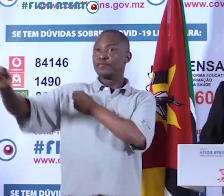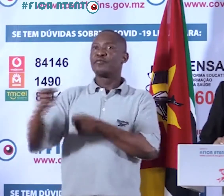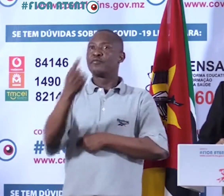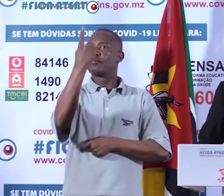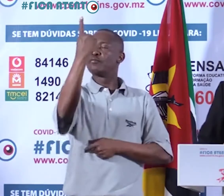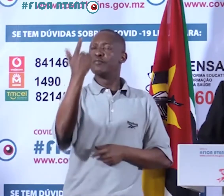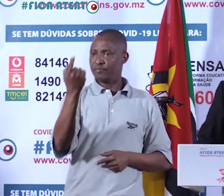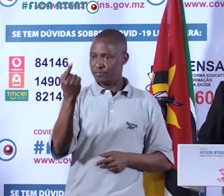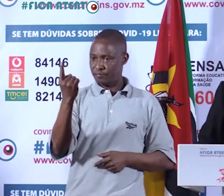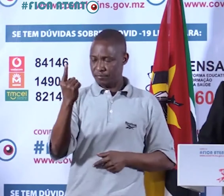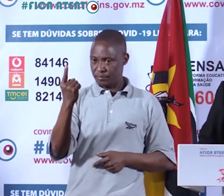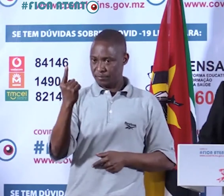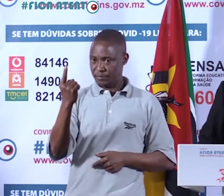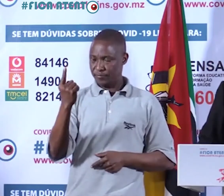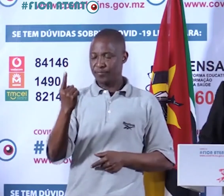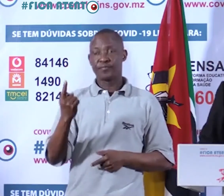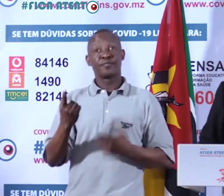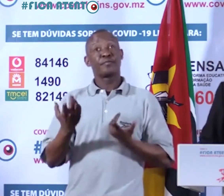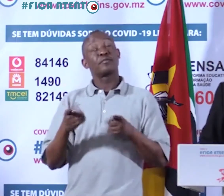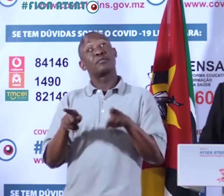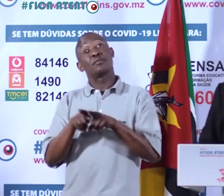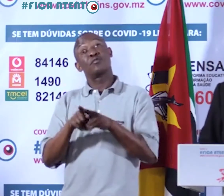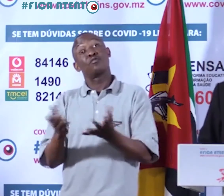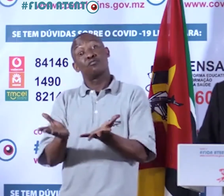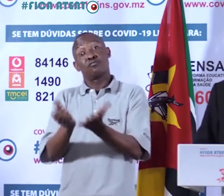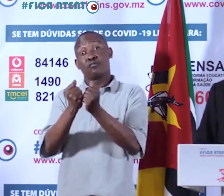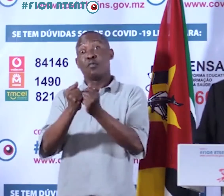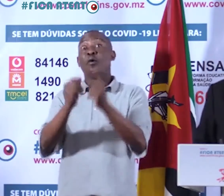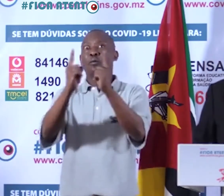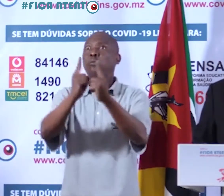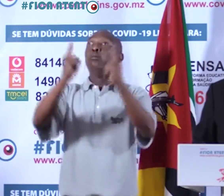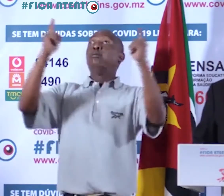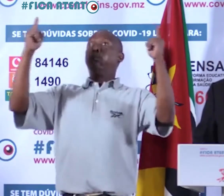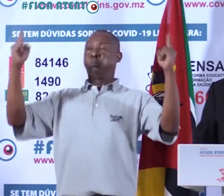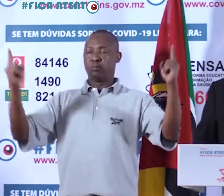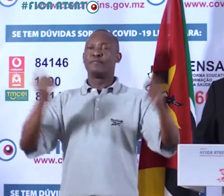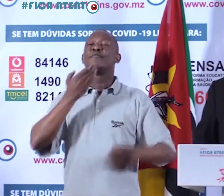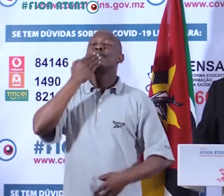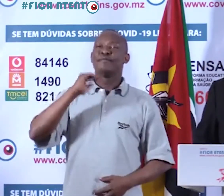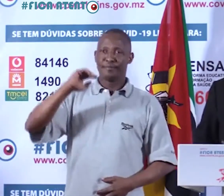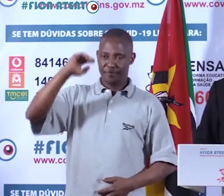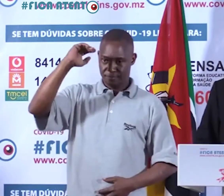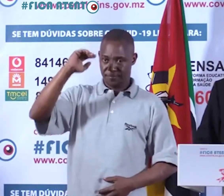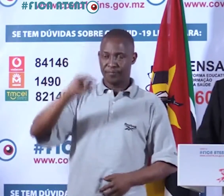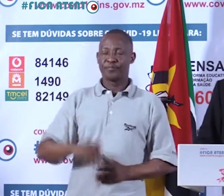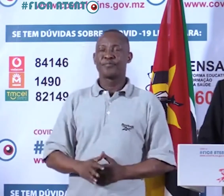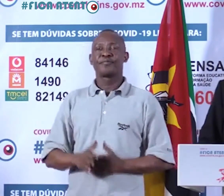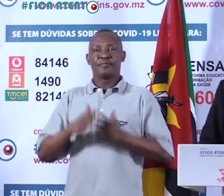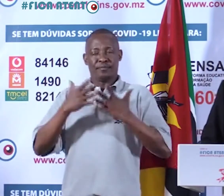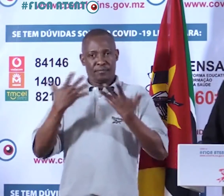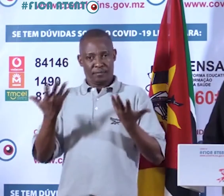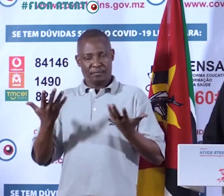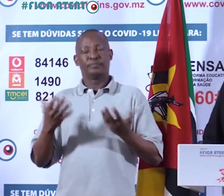outras pessoas. E se pudermos dar mais distância, é recomendado. Por isso, devemos